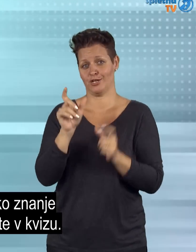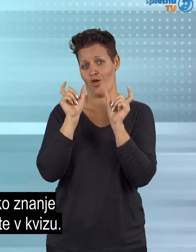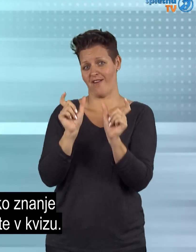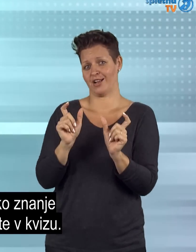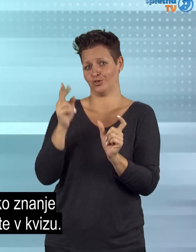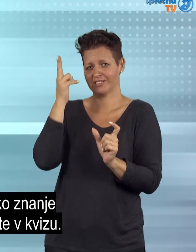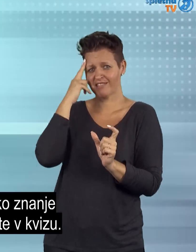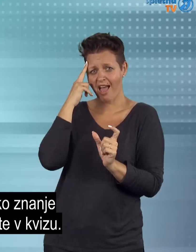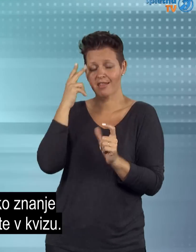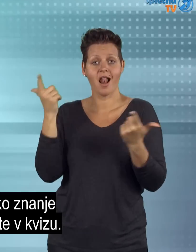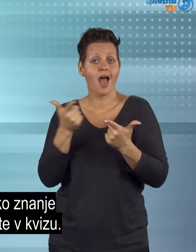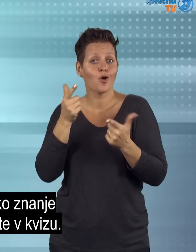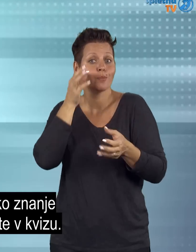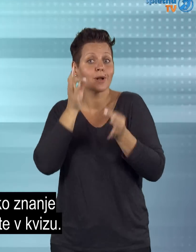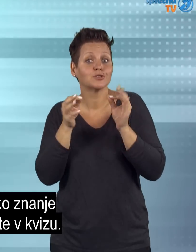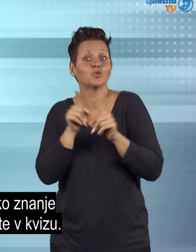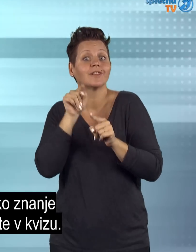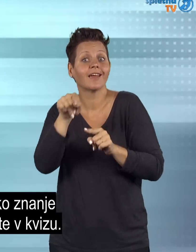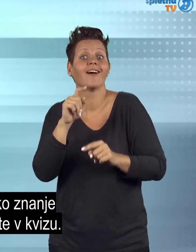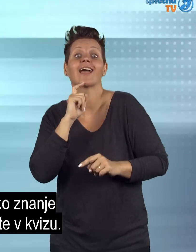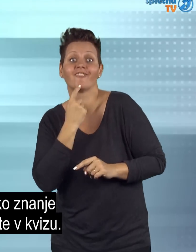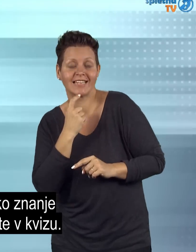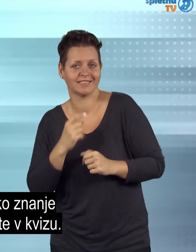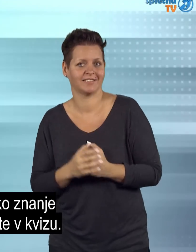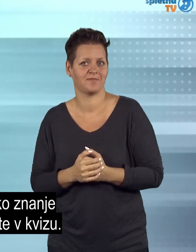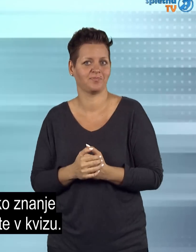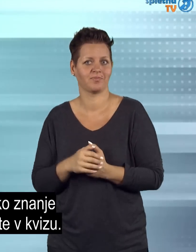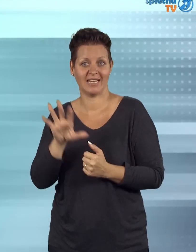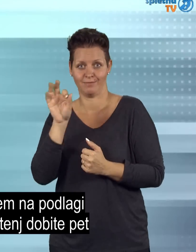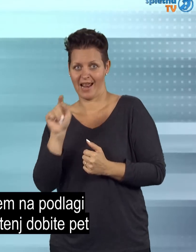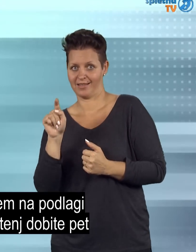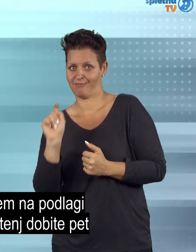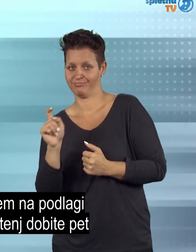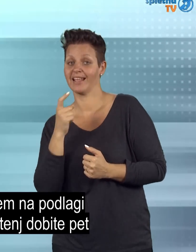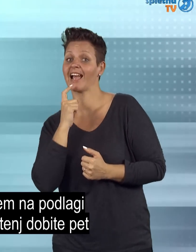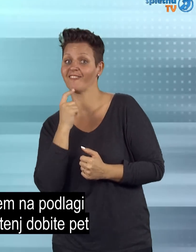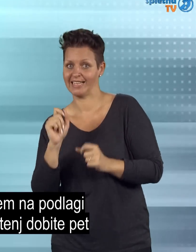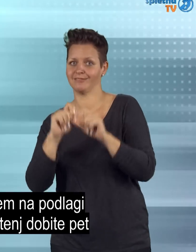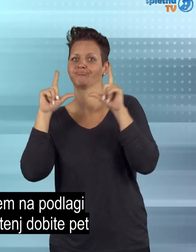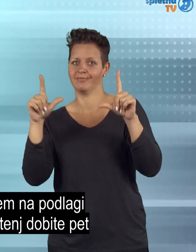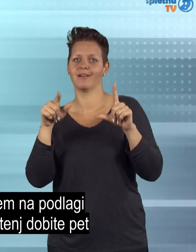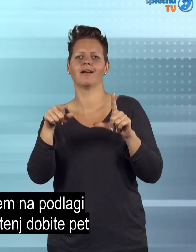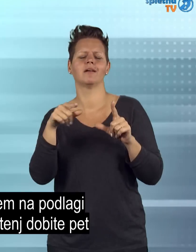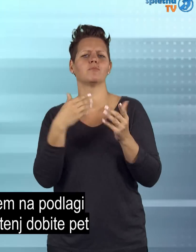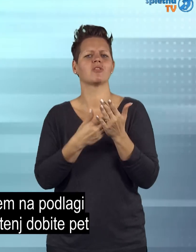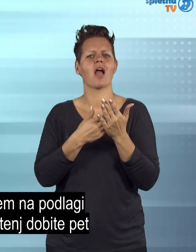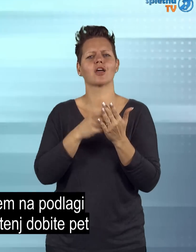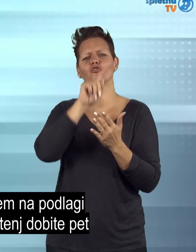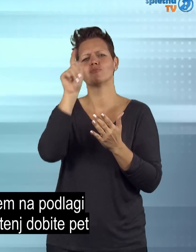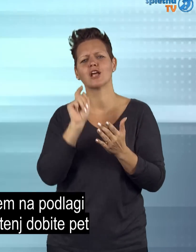Svoje slovarsko znanje lahko preizkusite v kvizu. Izberite kviz in potem na podlagi videoposnetkov